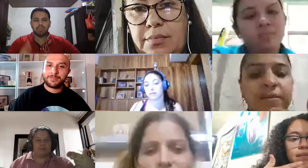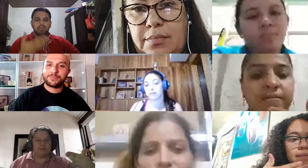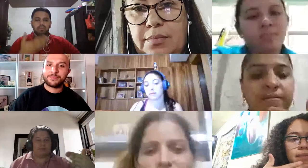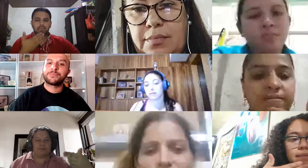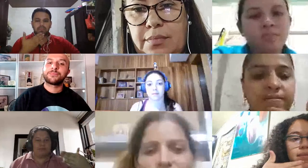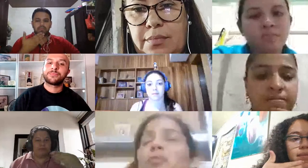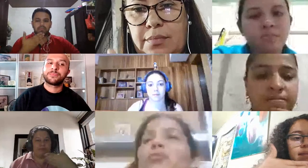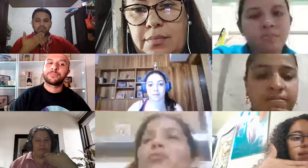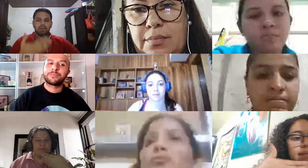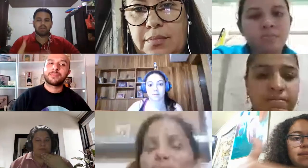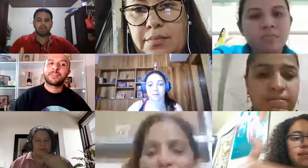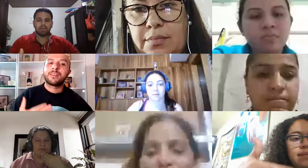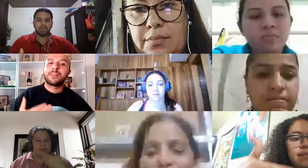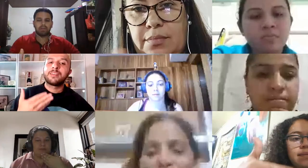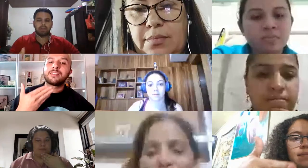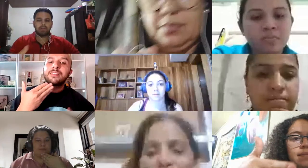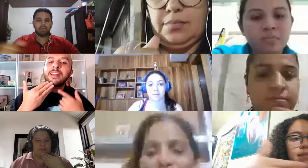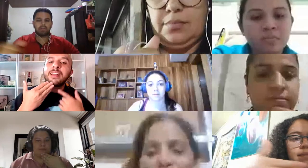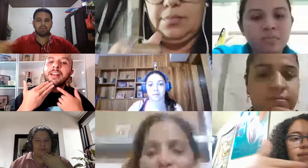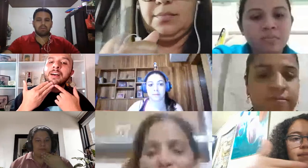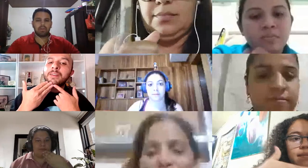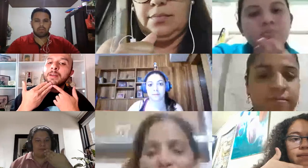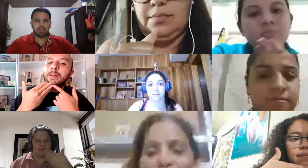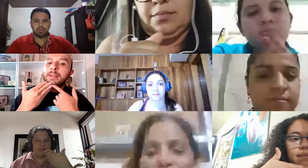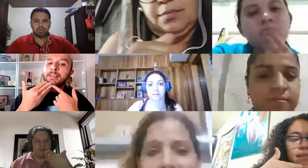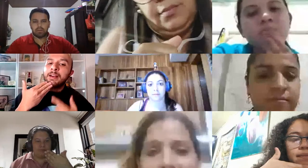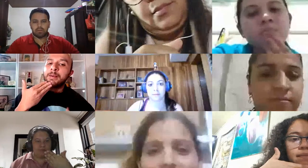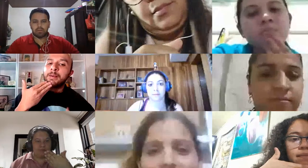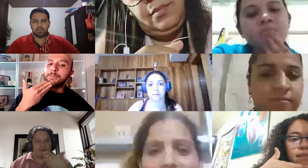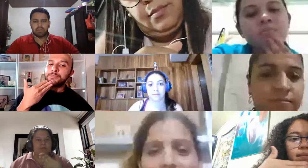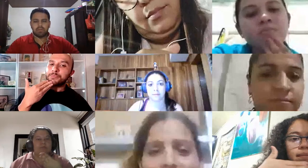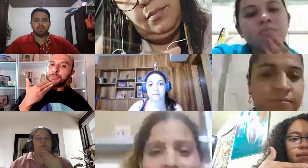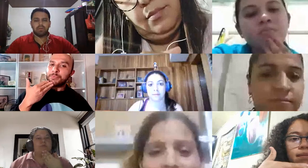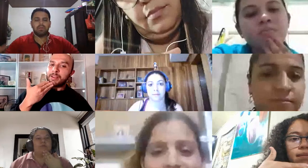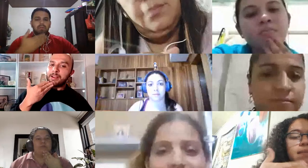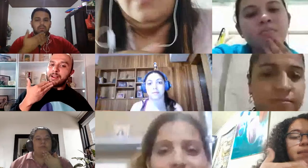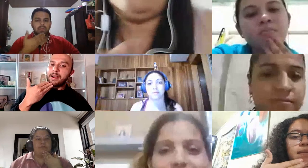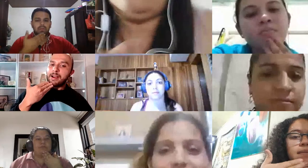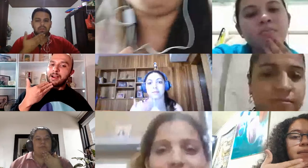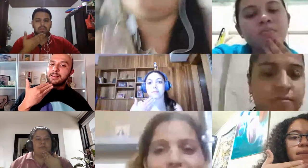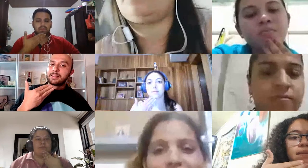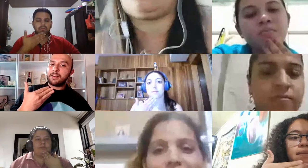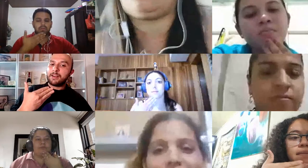Gracias. Saludo. De la barbilla. De la barbilla.